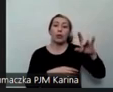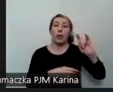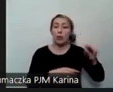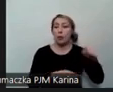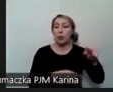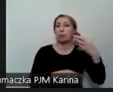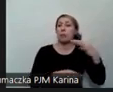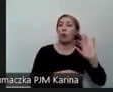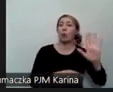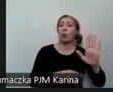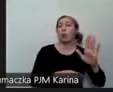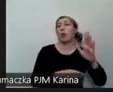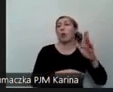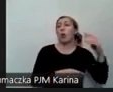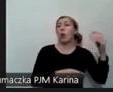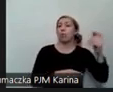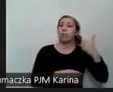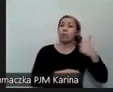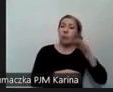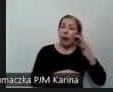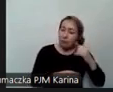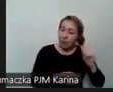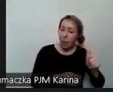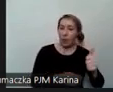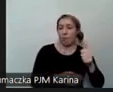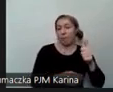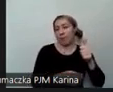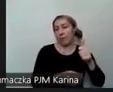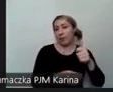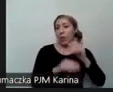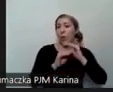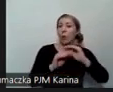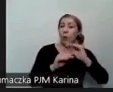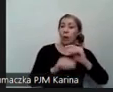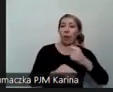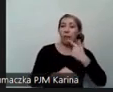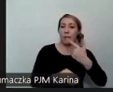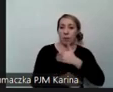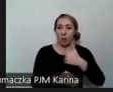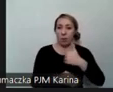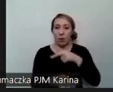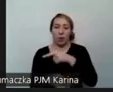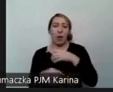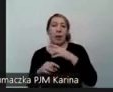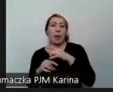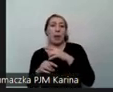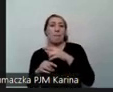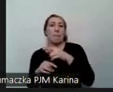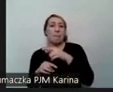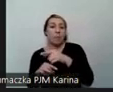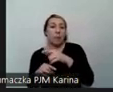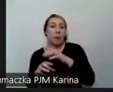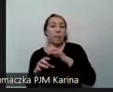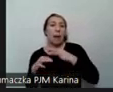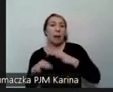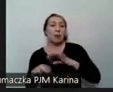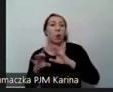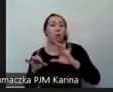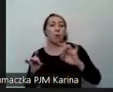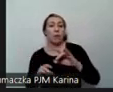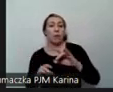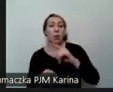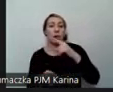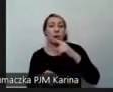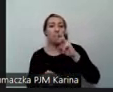języka polskiego jako obcego, osobę z ogromnym doświadczeniem. Myślę tutaj o pani profesor Małgorzacie Zdunjak-Wiktorowicz. I